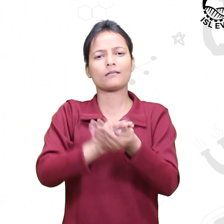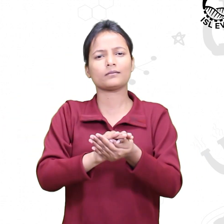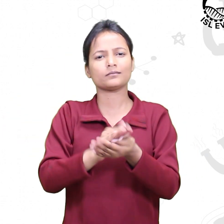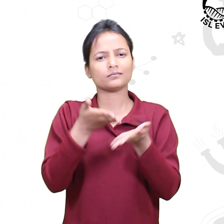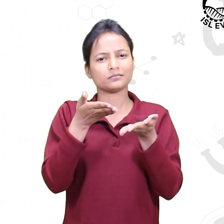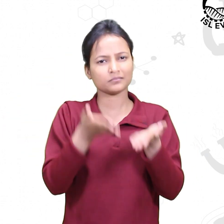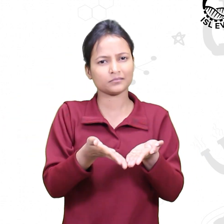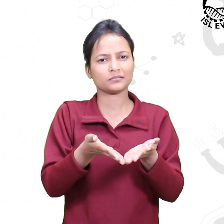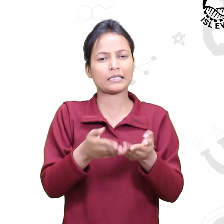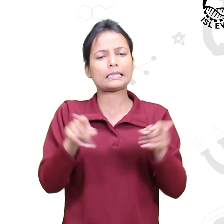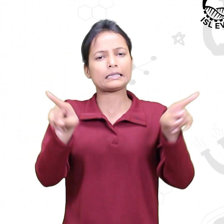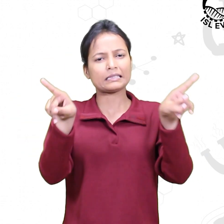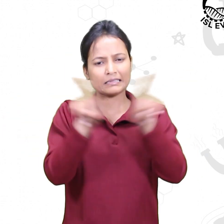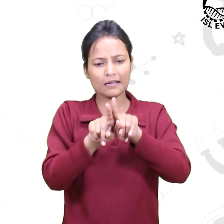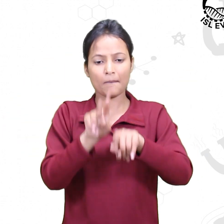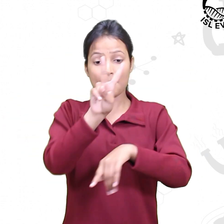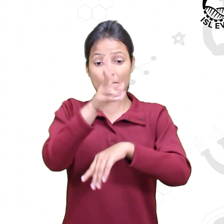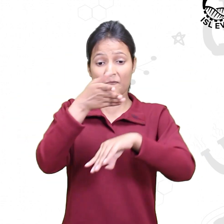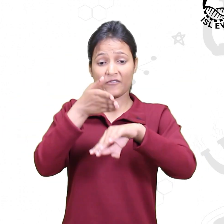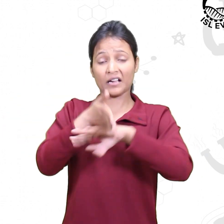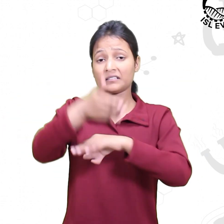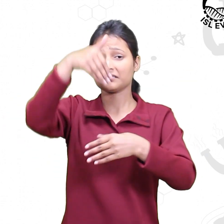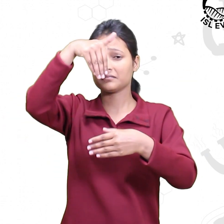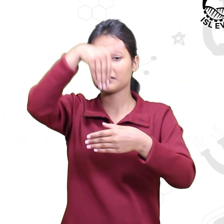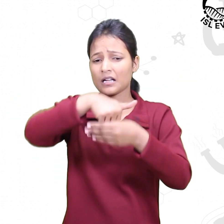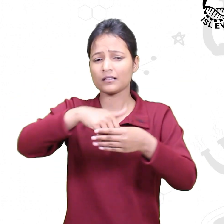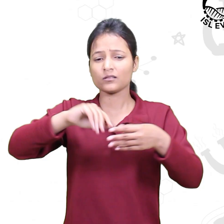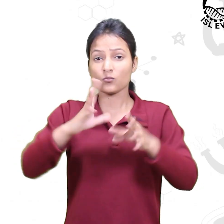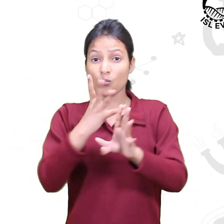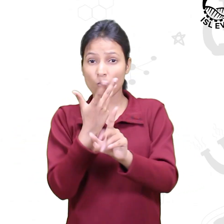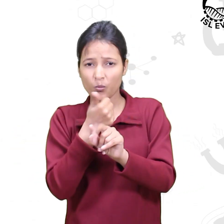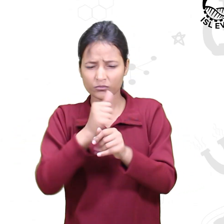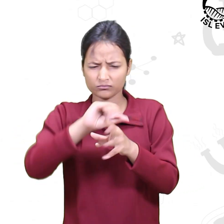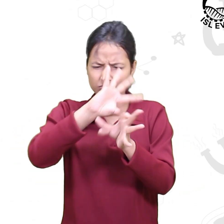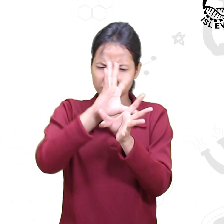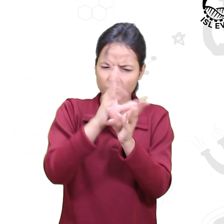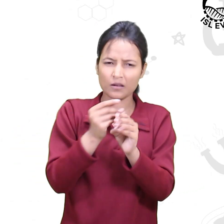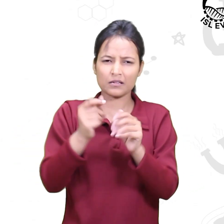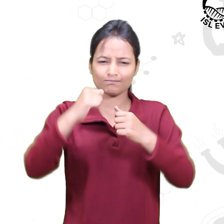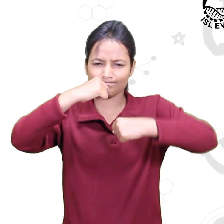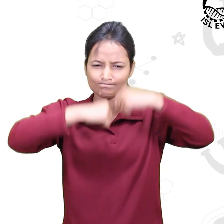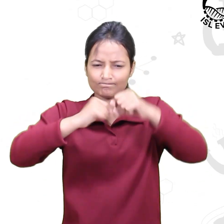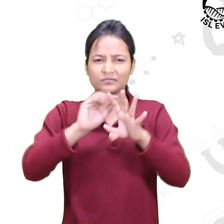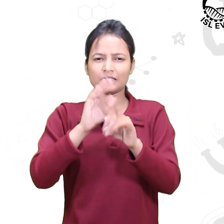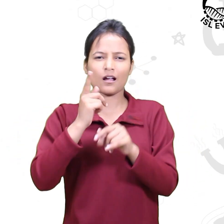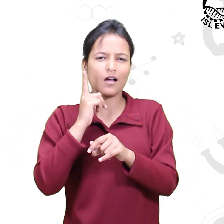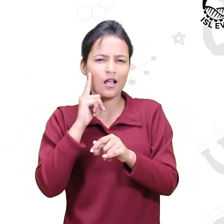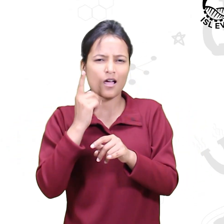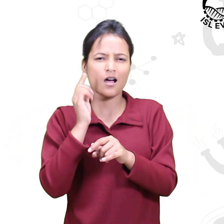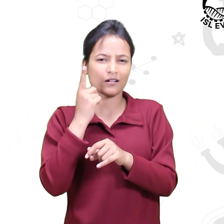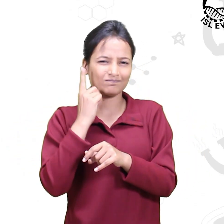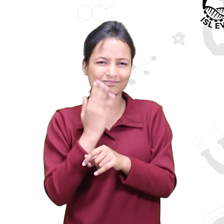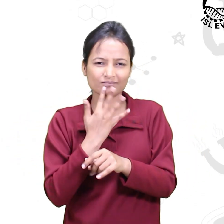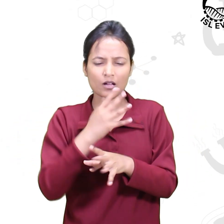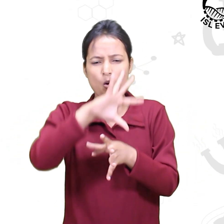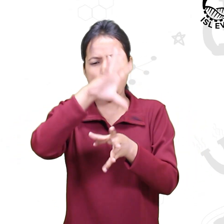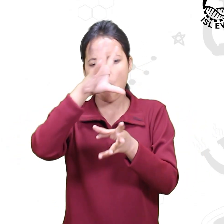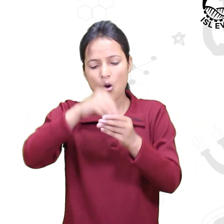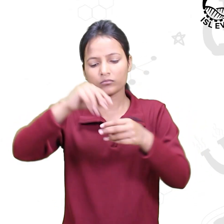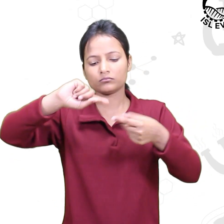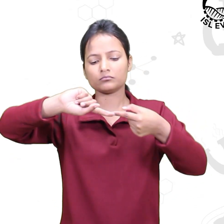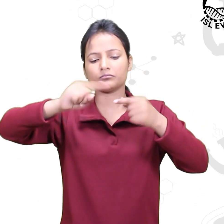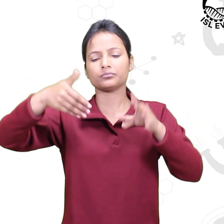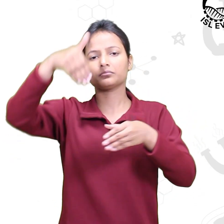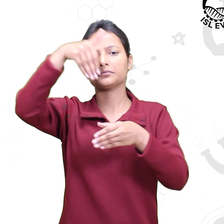उसके वायरस का भी सारा इन्फॉर्मेशन उसके आरएनए में रहता है, इस वायरस का जो कोविड-19 का वायरस है। तो हमें अभी होल